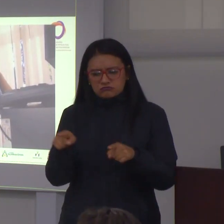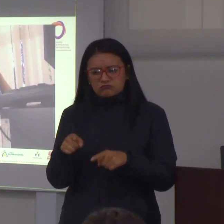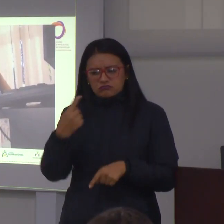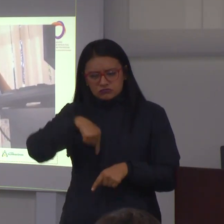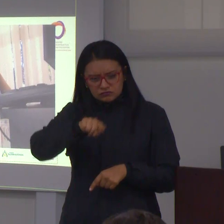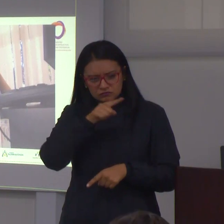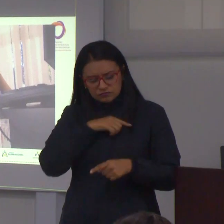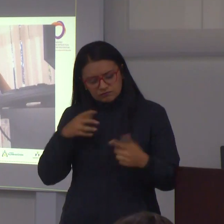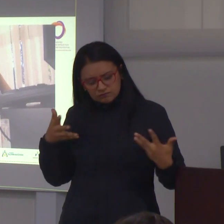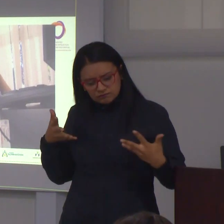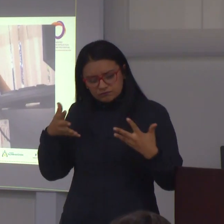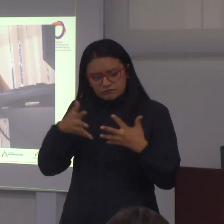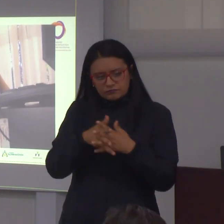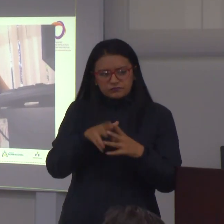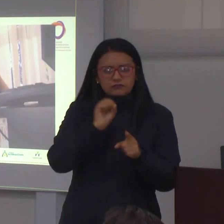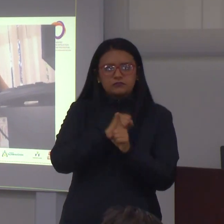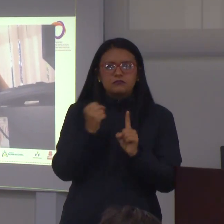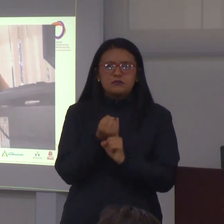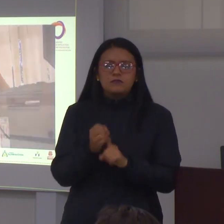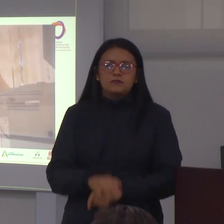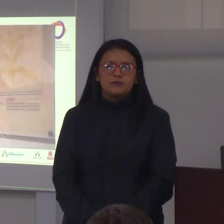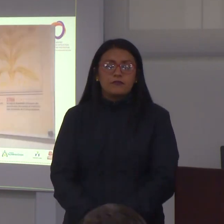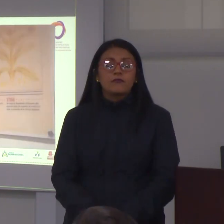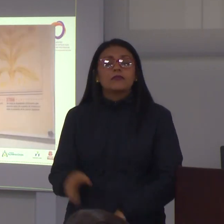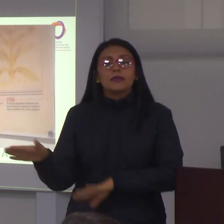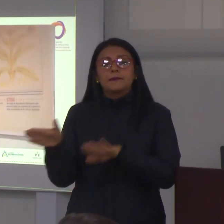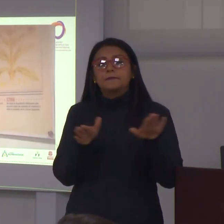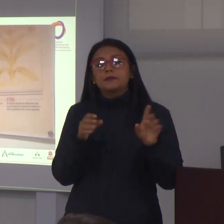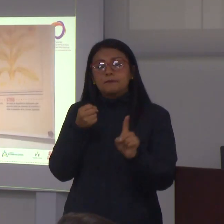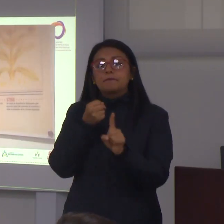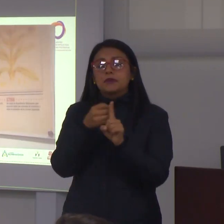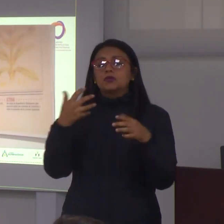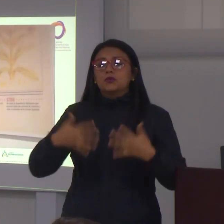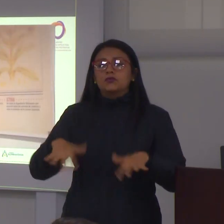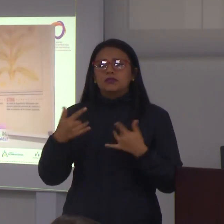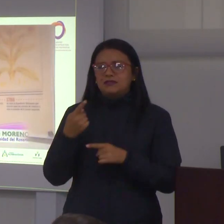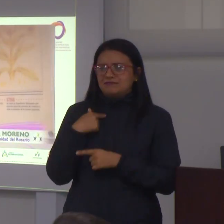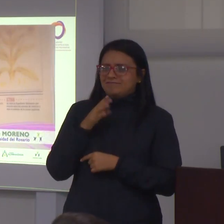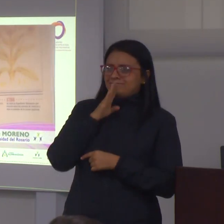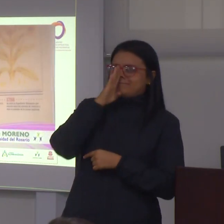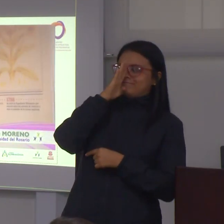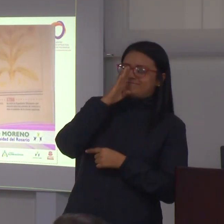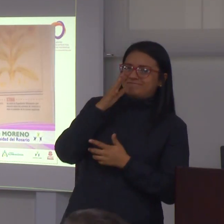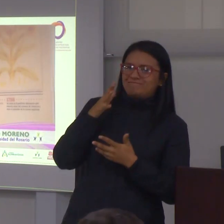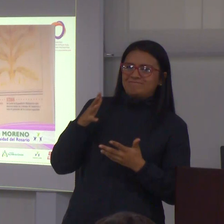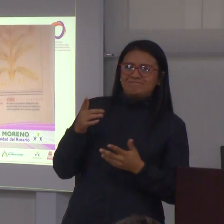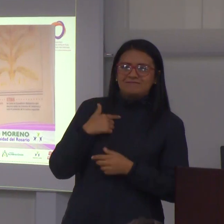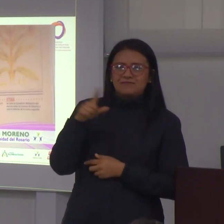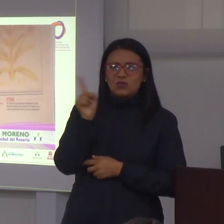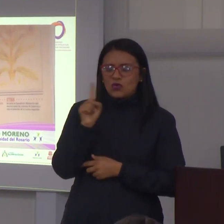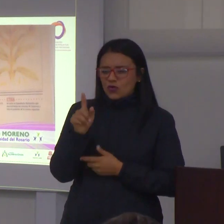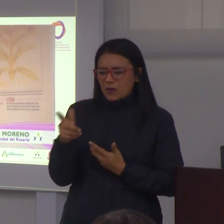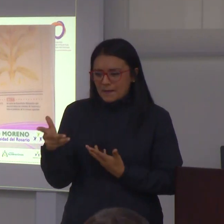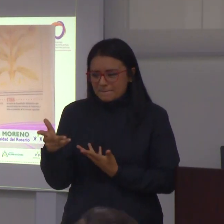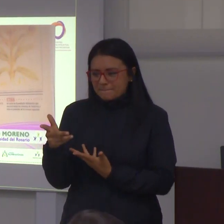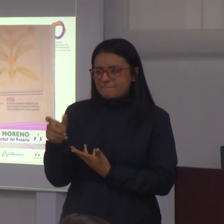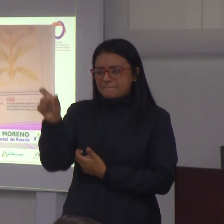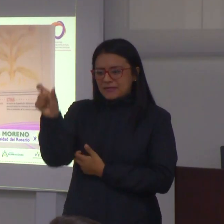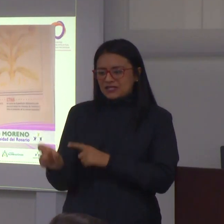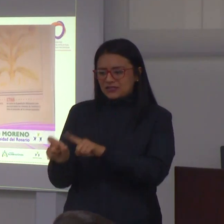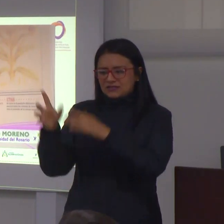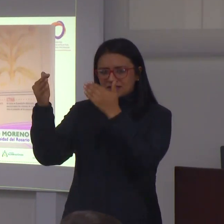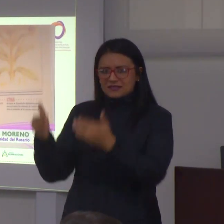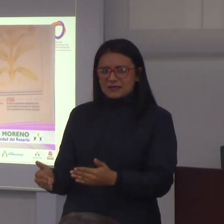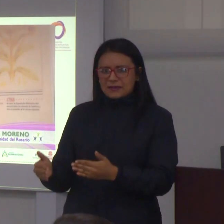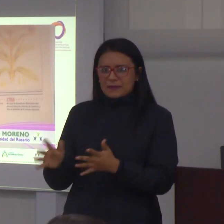podemos integrarnos a la sociedad. Es un impacto fuerte porque uno no está acostumbrado realmente a convivir con personas con